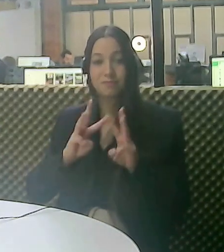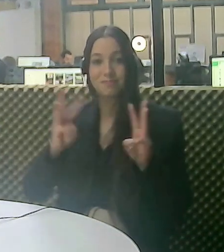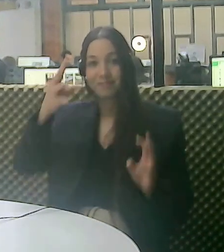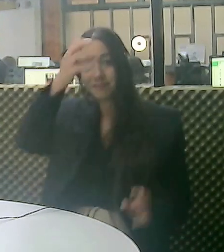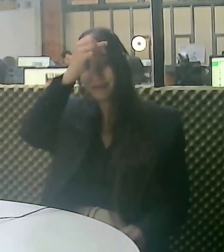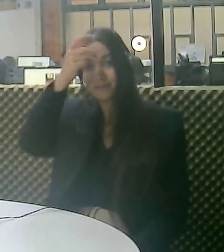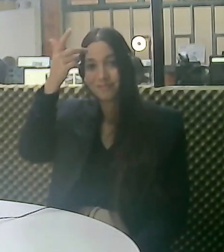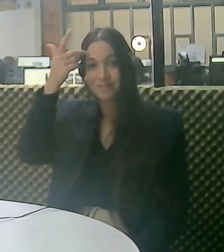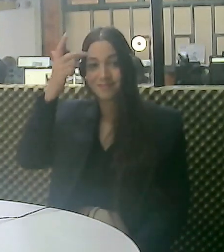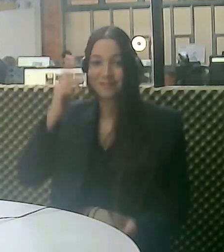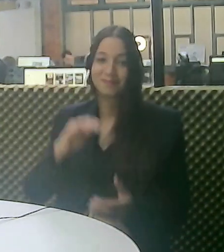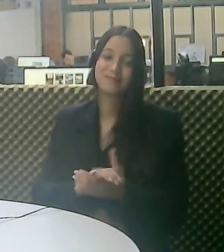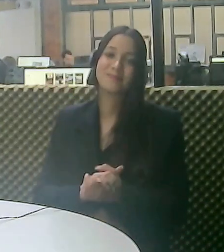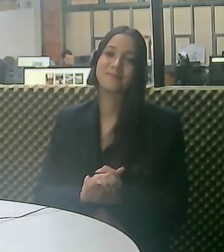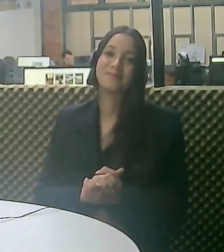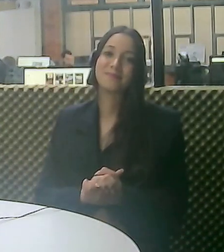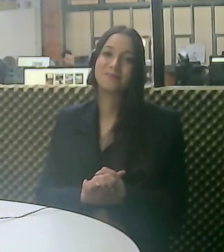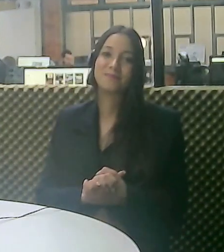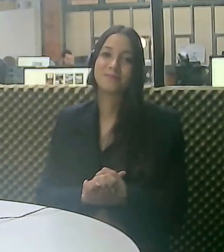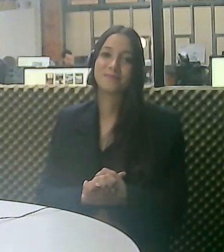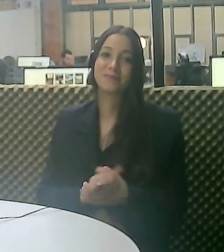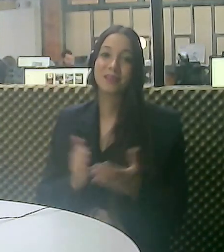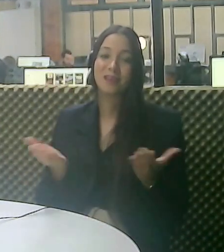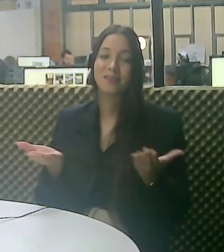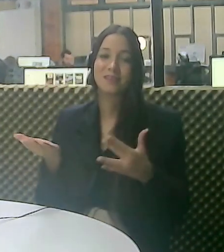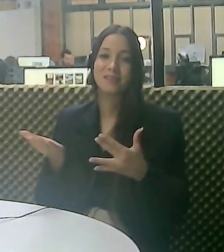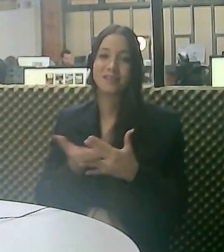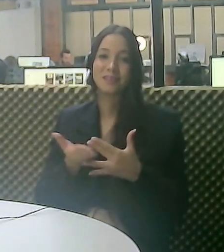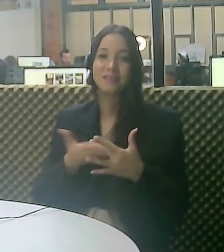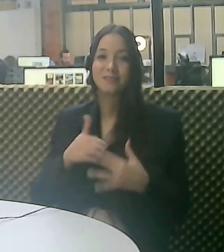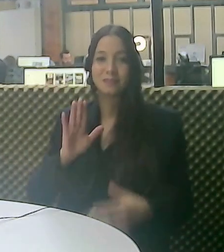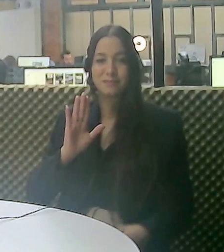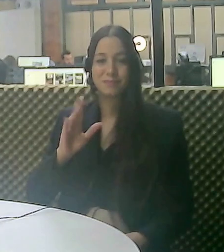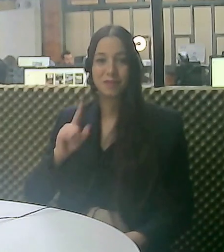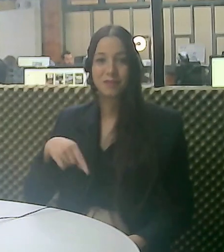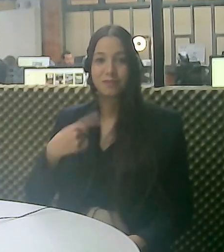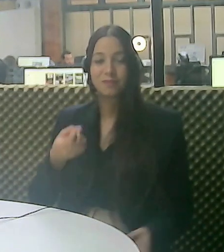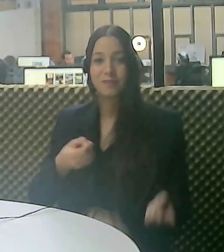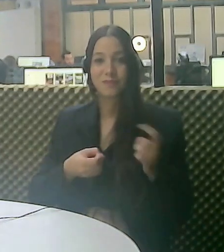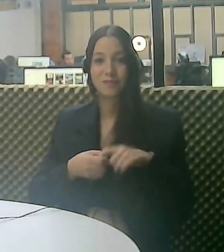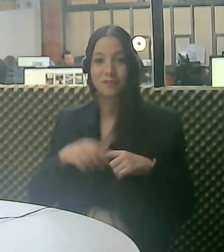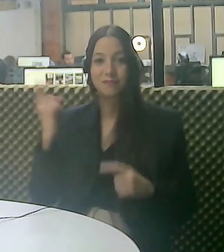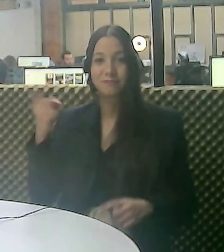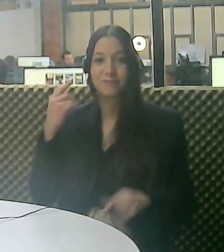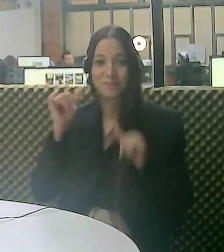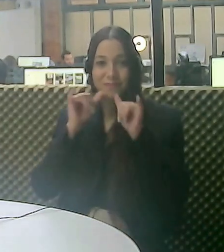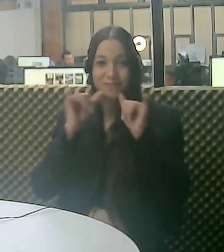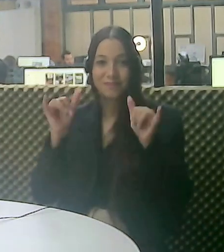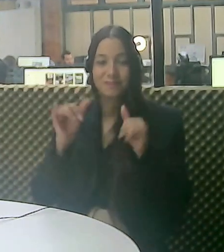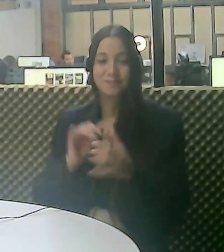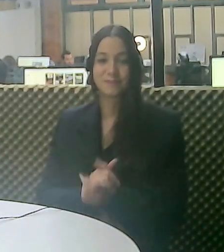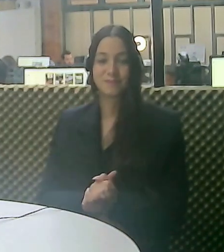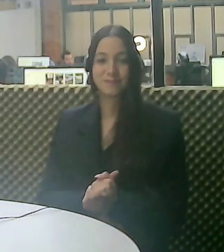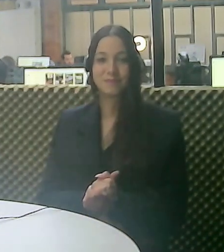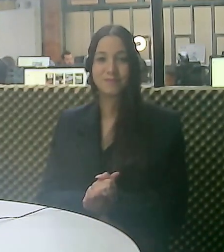Prefeitura. E vamos para um breve intervalo. Na sequência, voltamos com um giro de notícias.